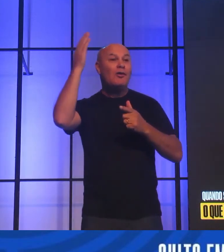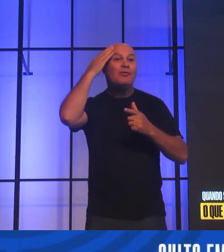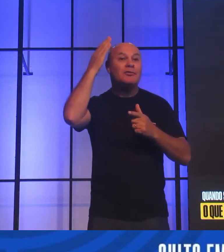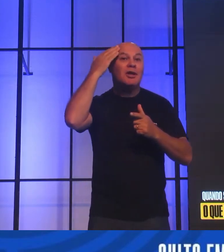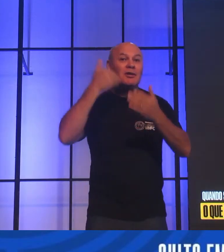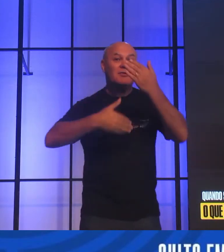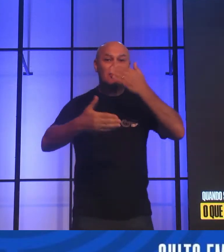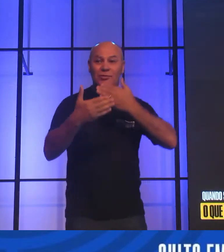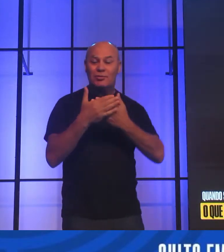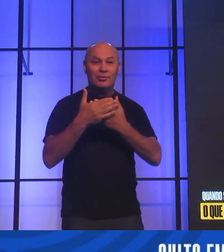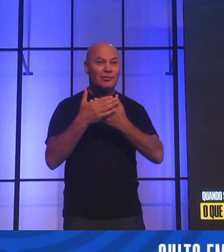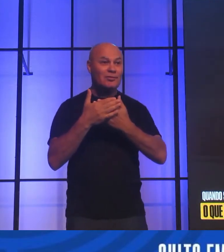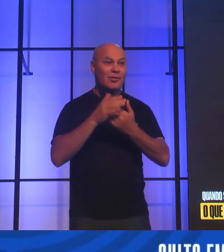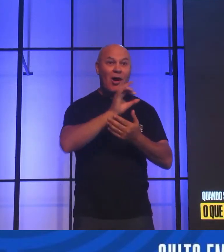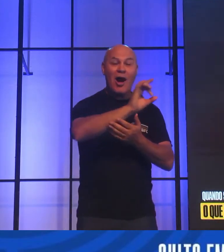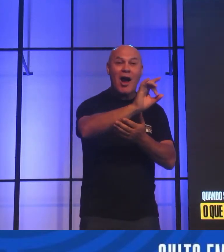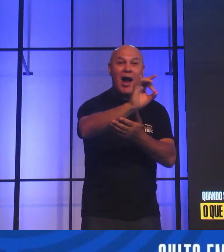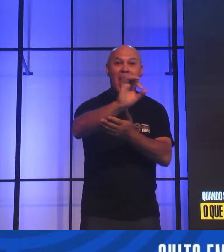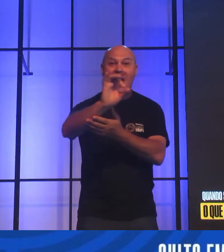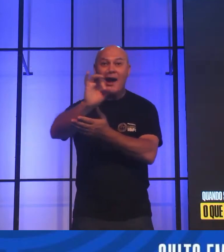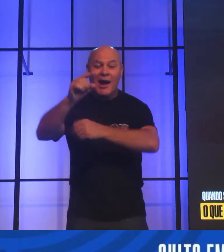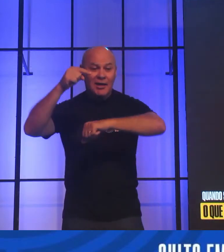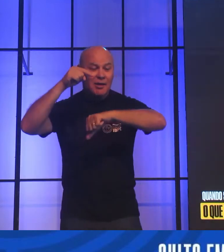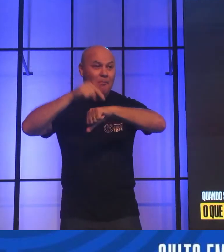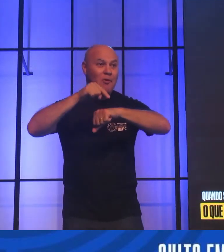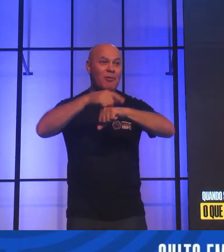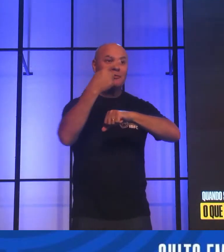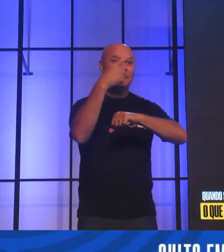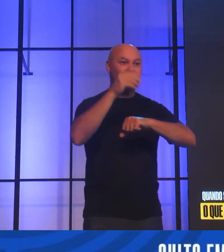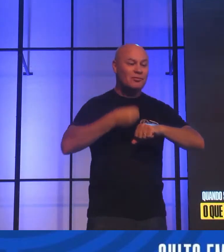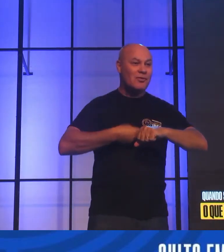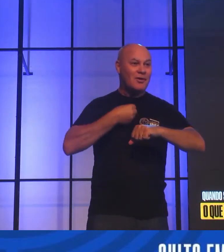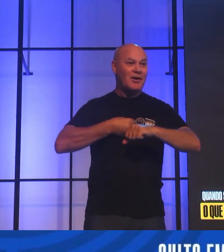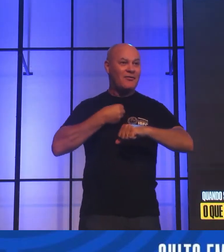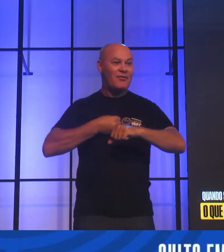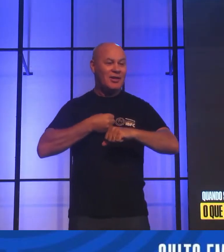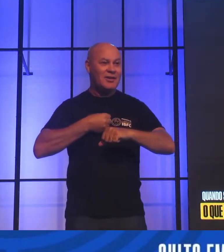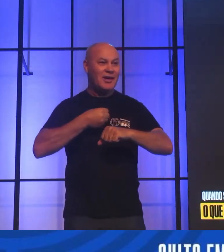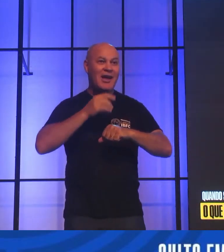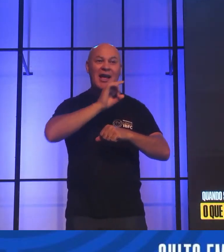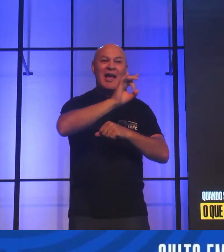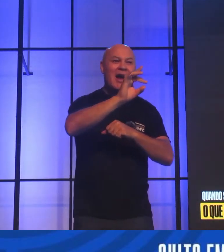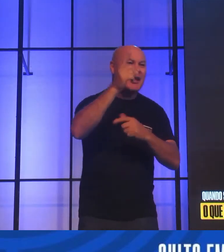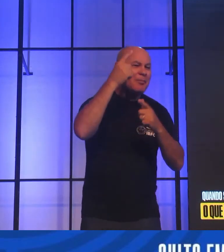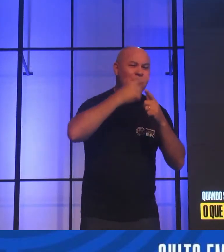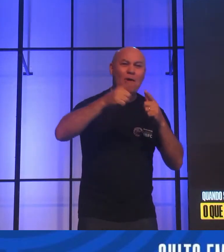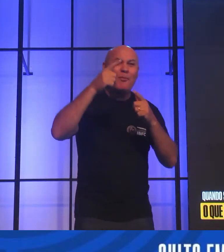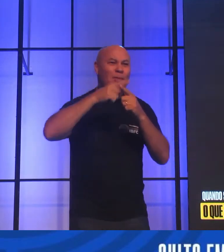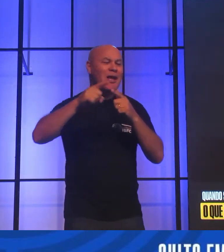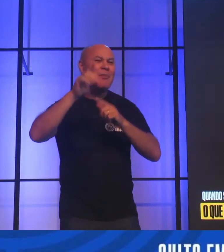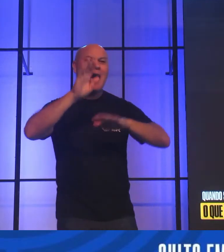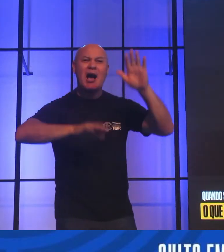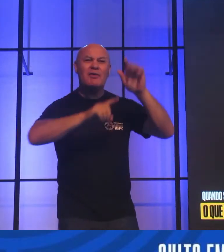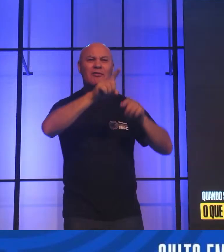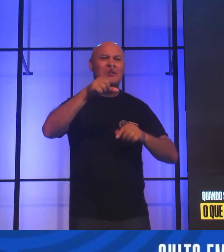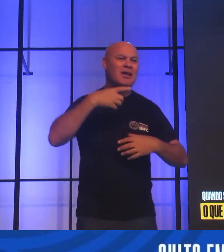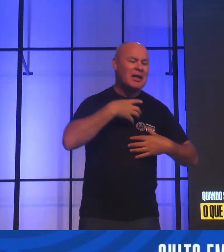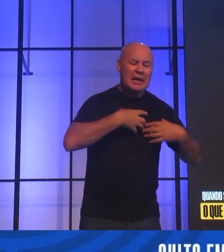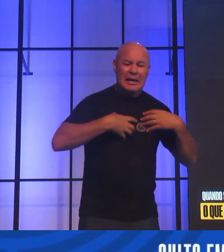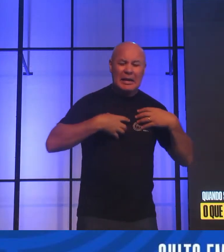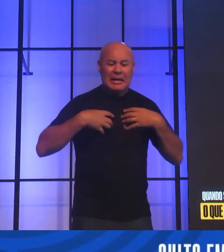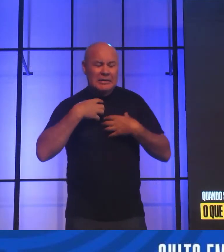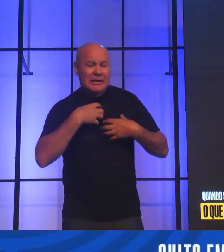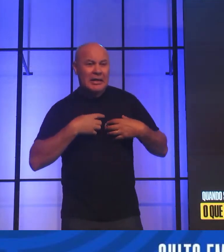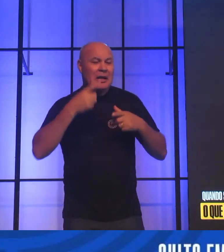cada situação é um instrumento de Deus, é um agir de Deus